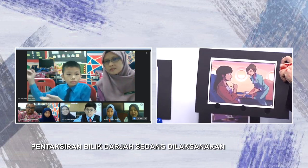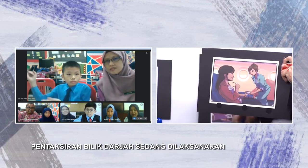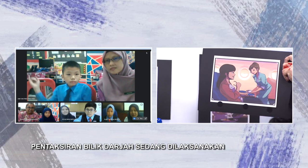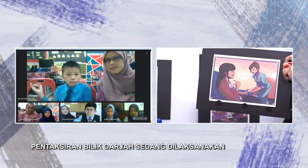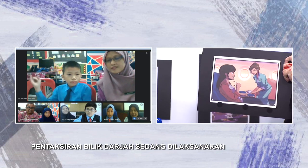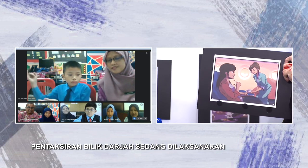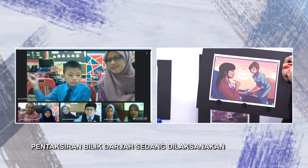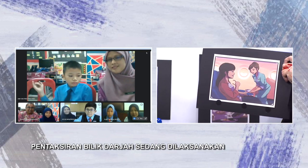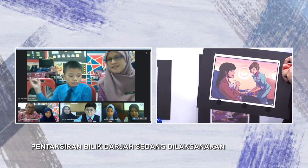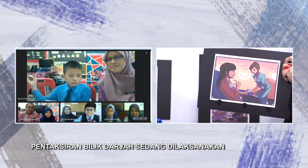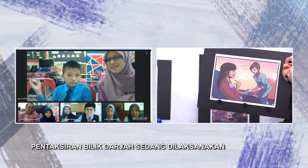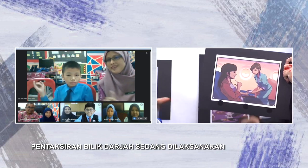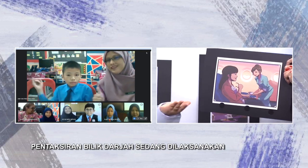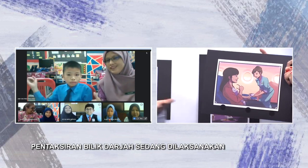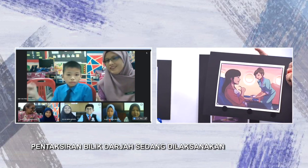Pramugari.